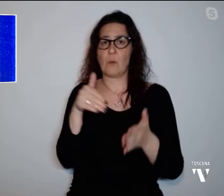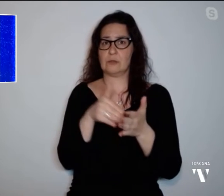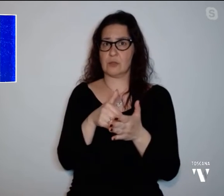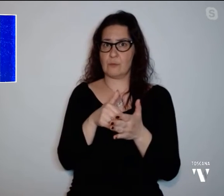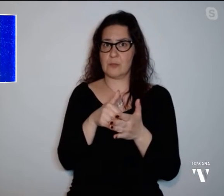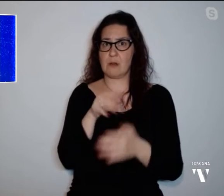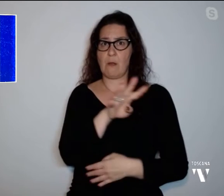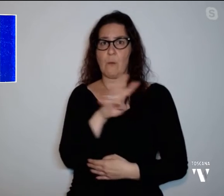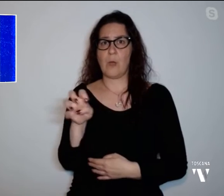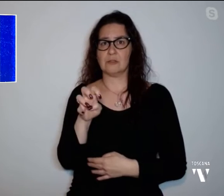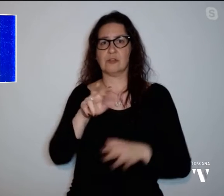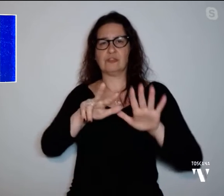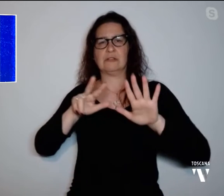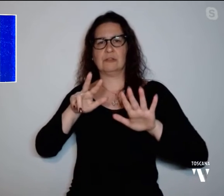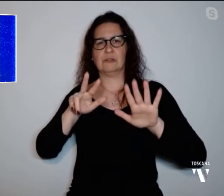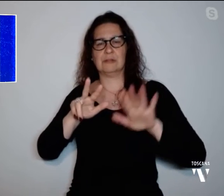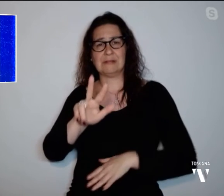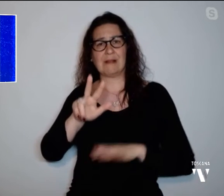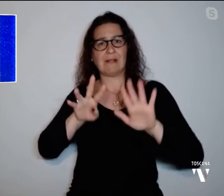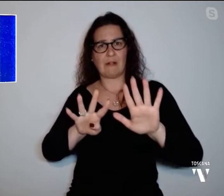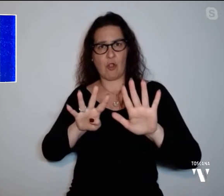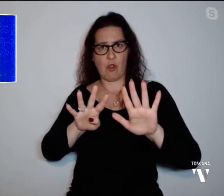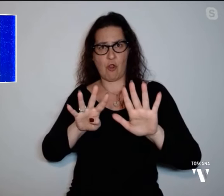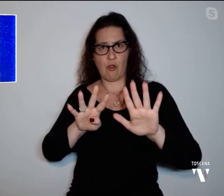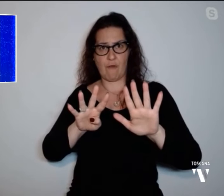24.439 test e un tasso del